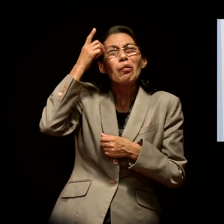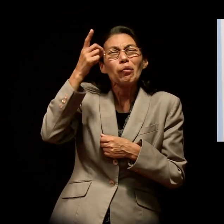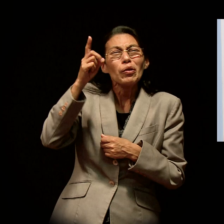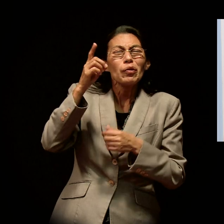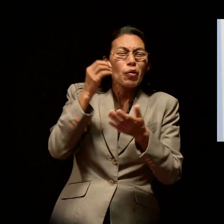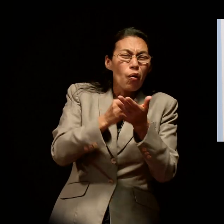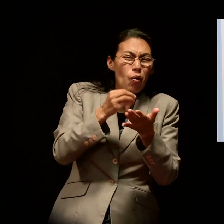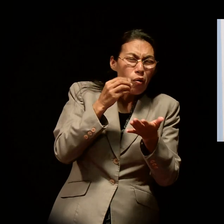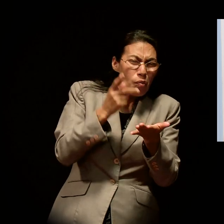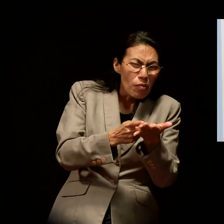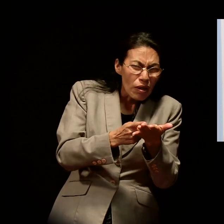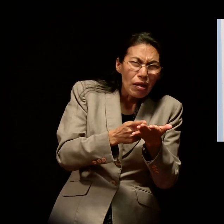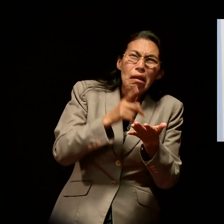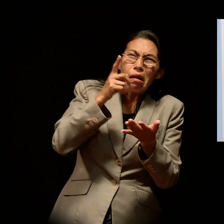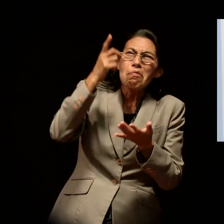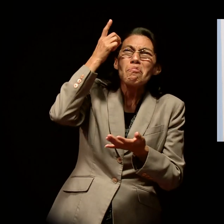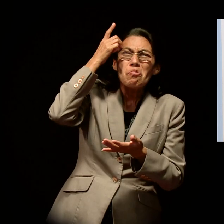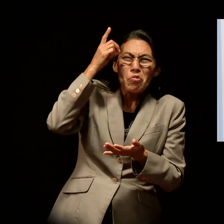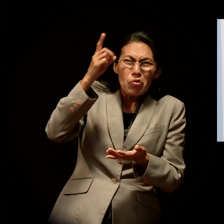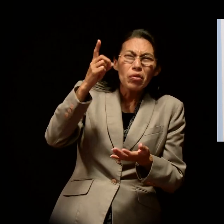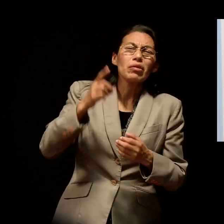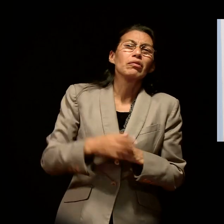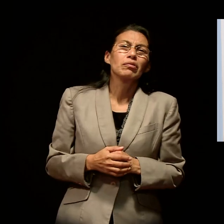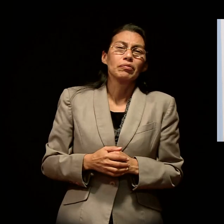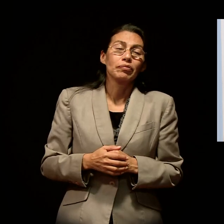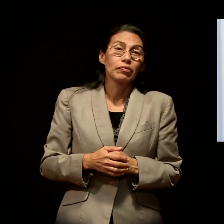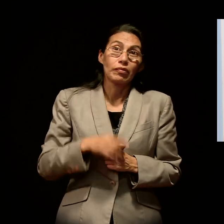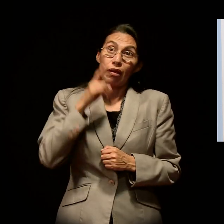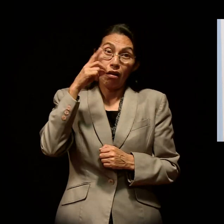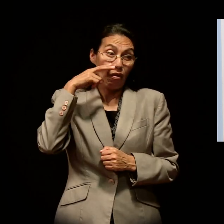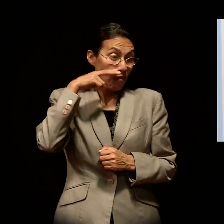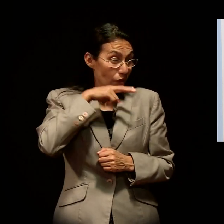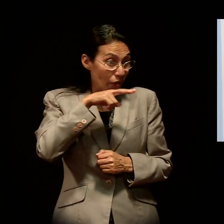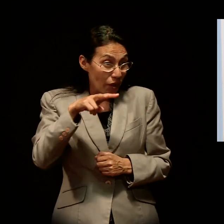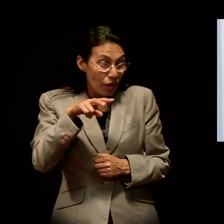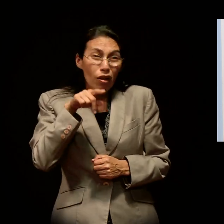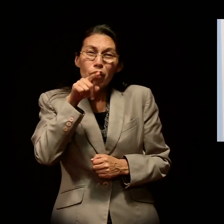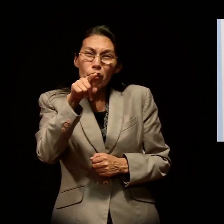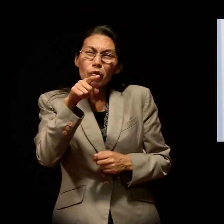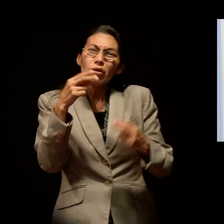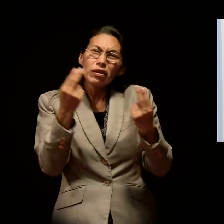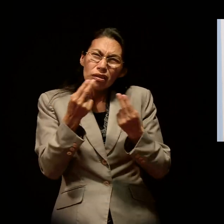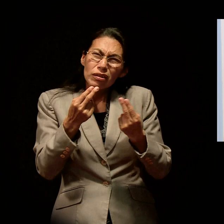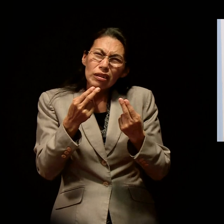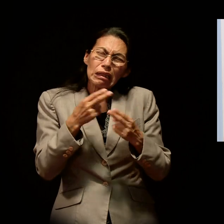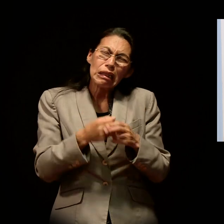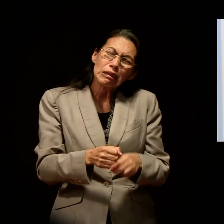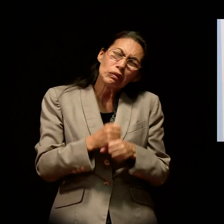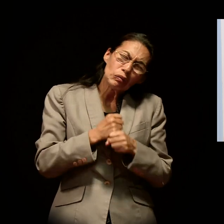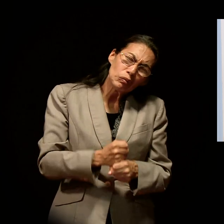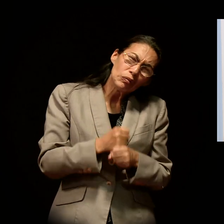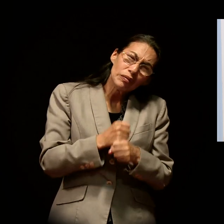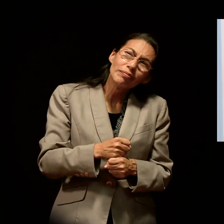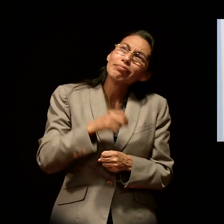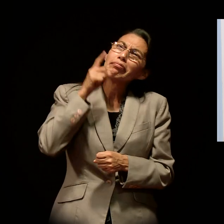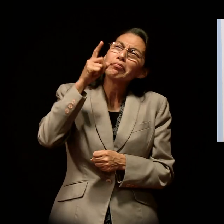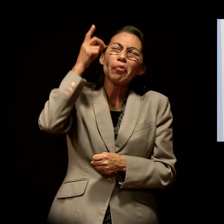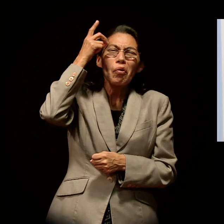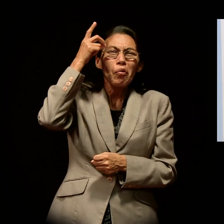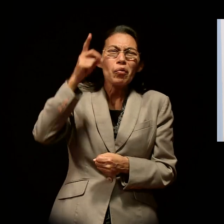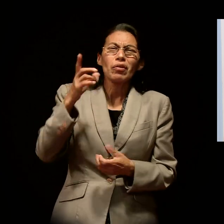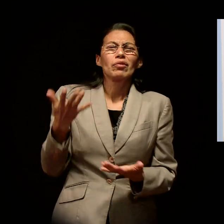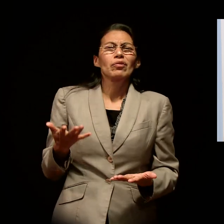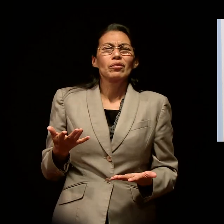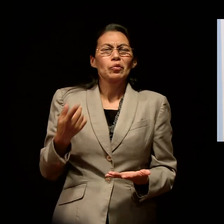de la plata mis amigos y hermanos y cuando él ve que estamos en necesidad si tú estás pasando una crisis él es el dueño de